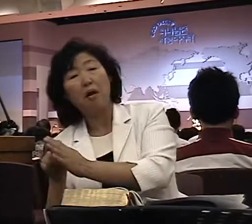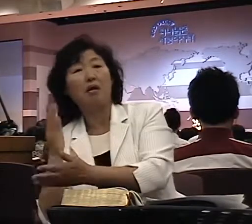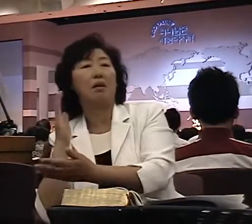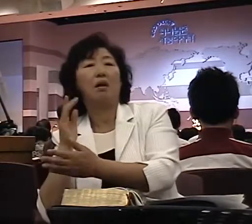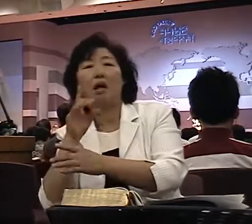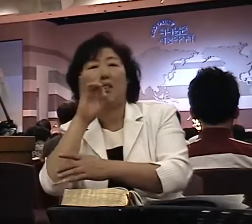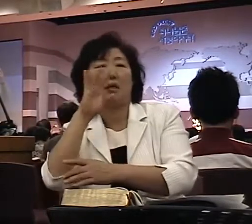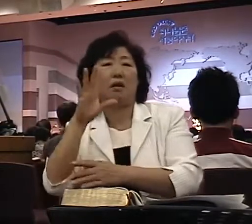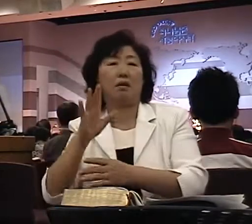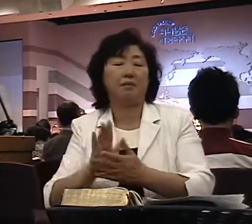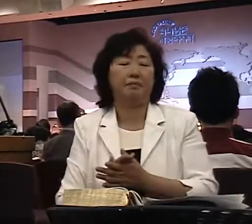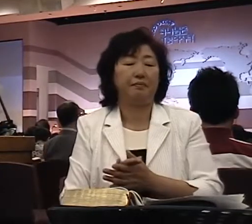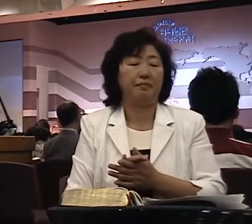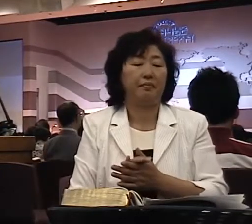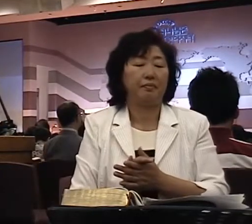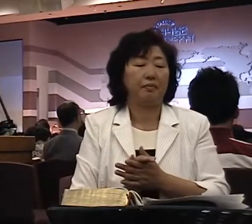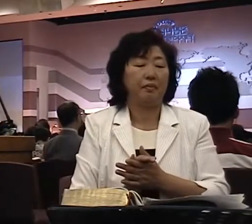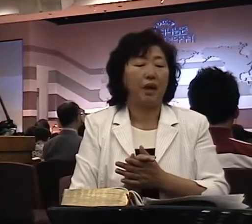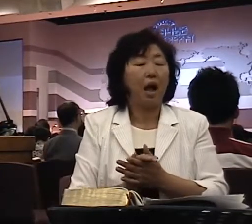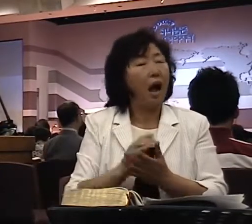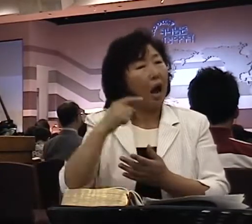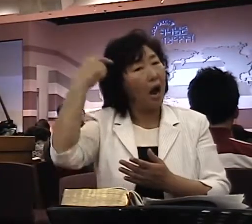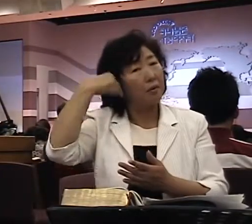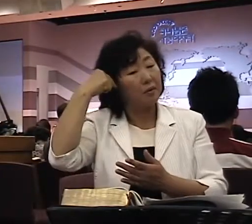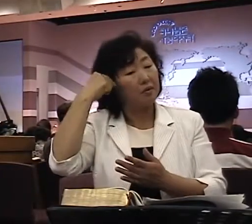감정으로 대강 보아서도 안 됩니다.